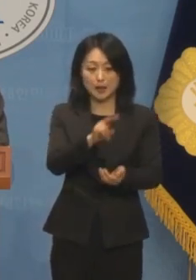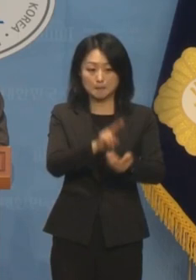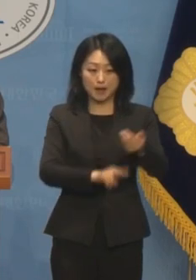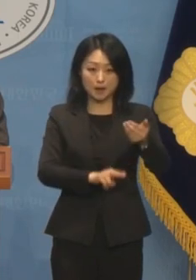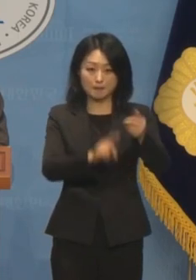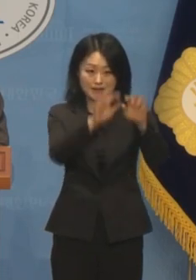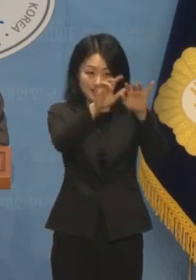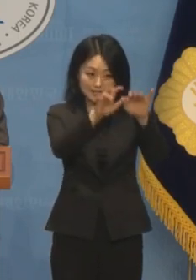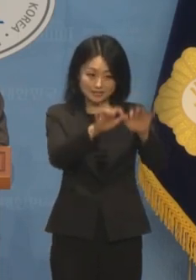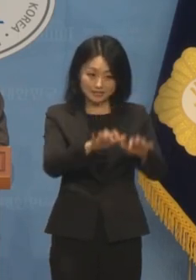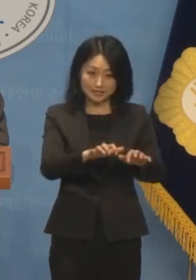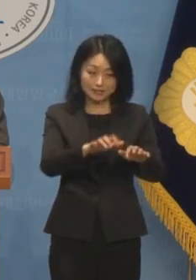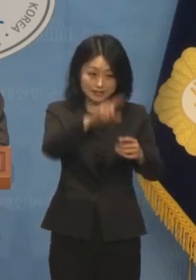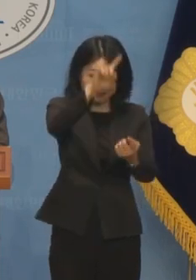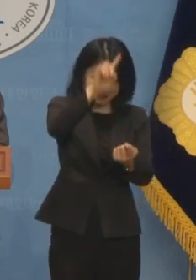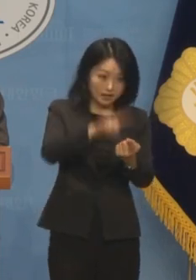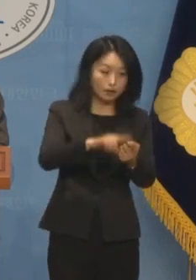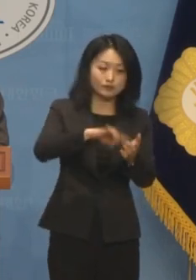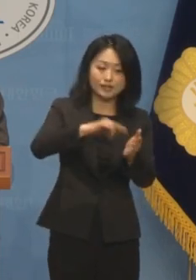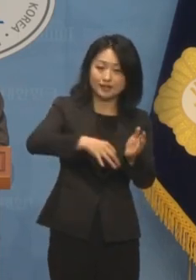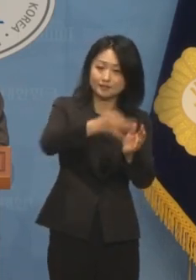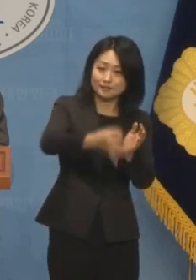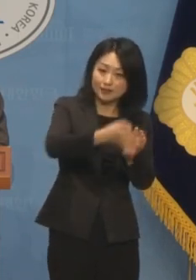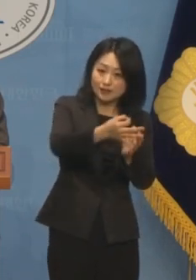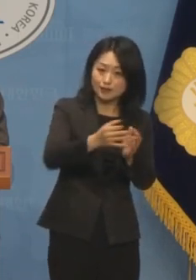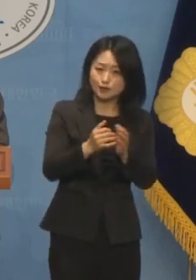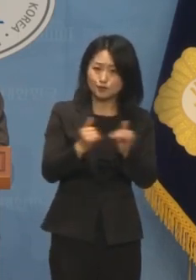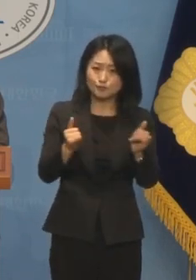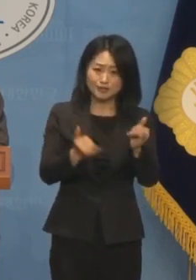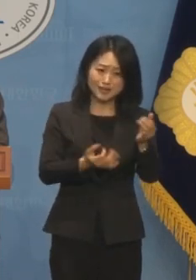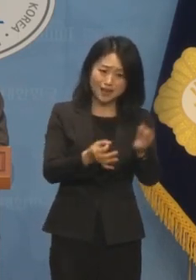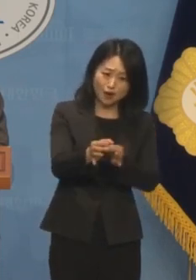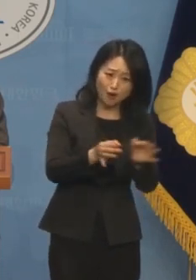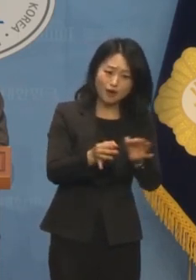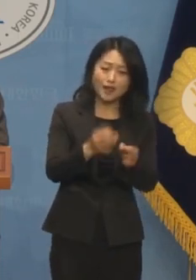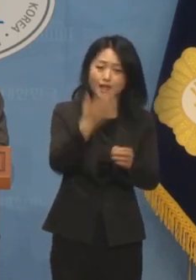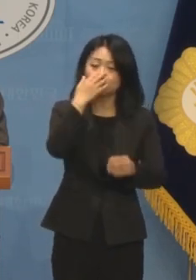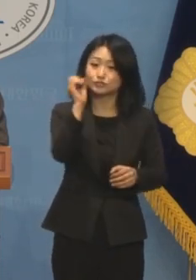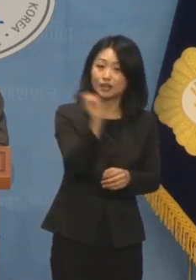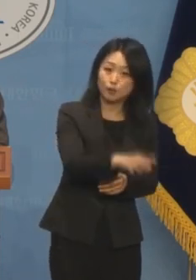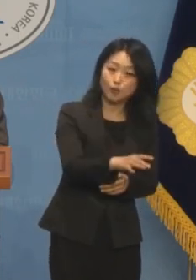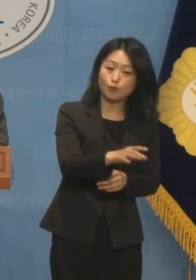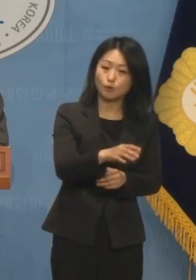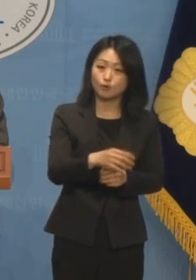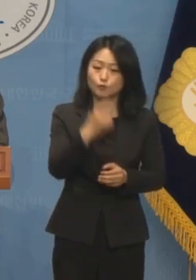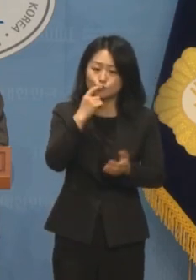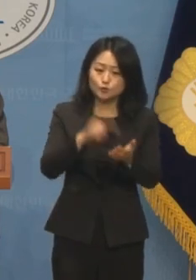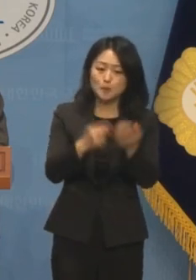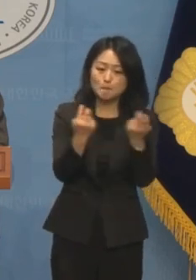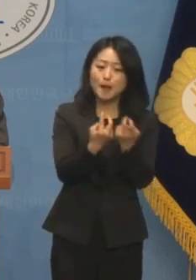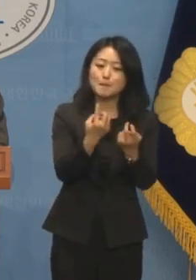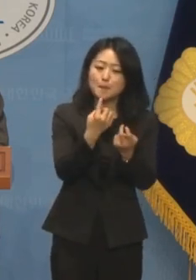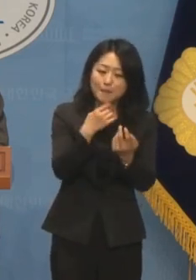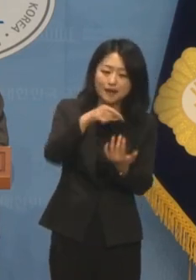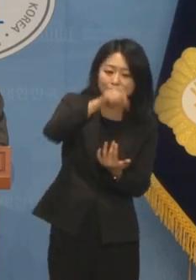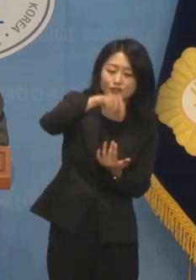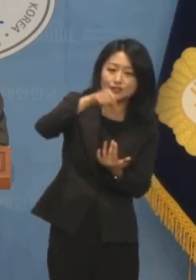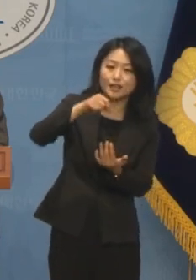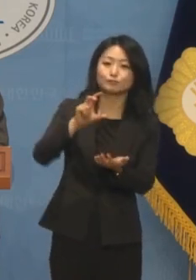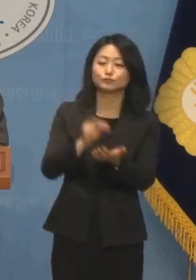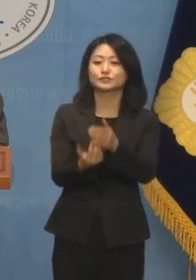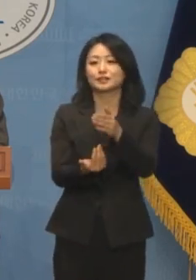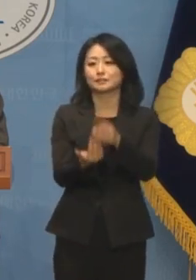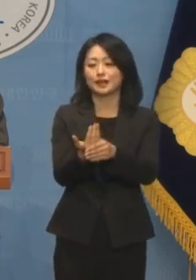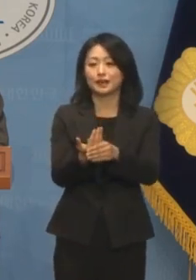적힌 금액대로 과세했다는데 다양한 국민들의 거래 행태를 무시하고 손쉬운 방법만 택했다는 비판을 피하기